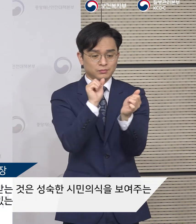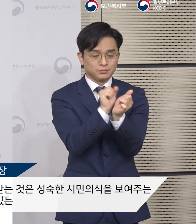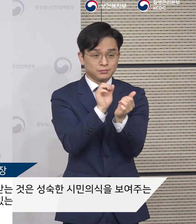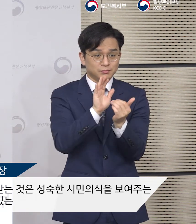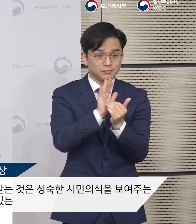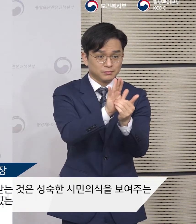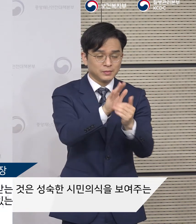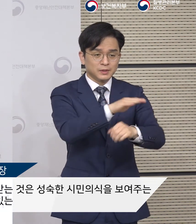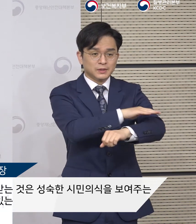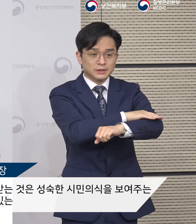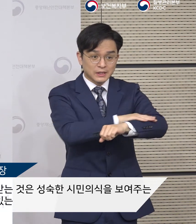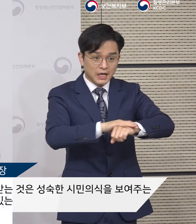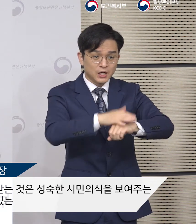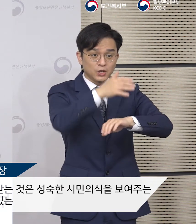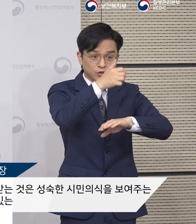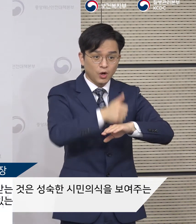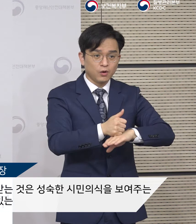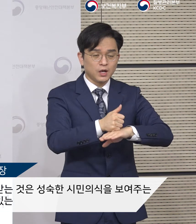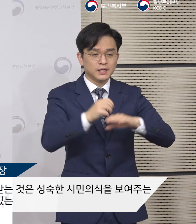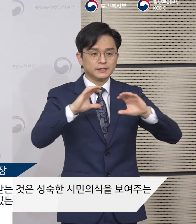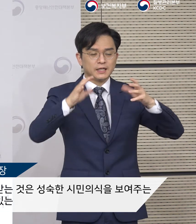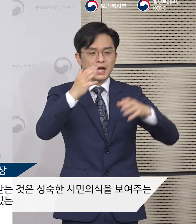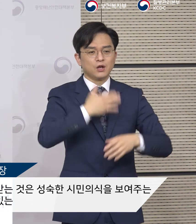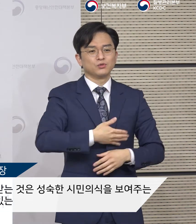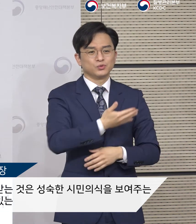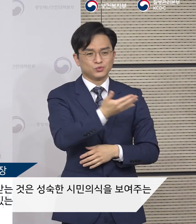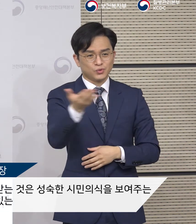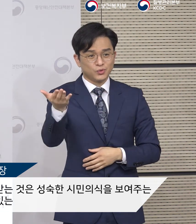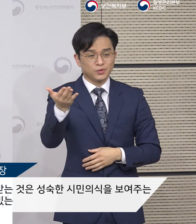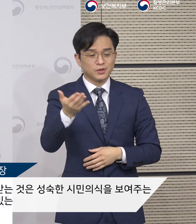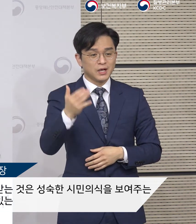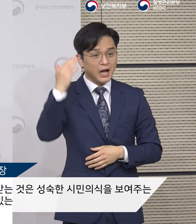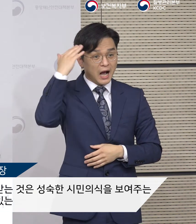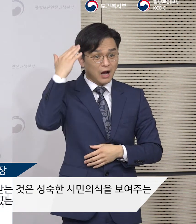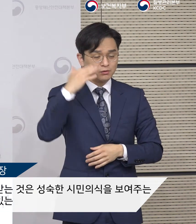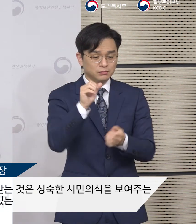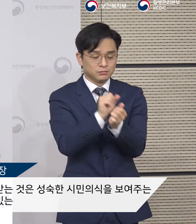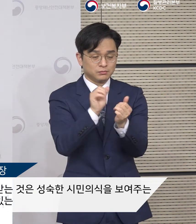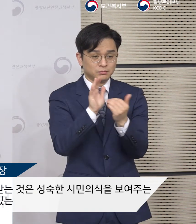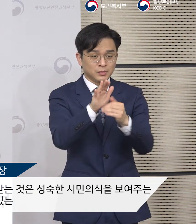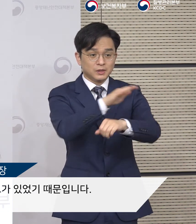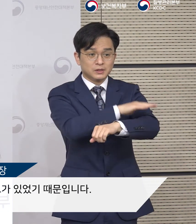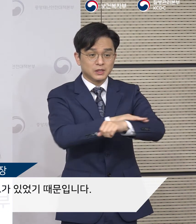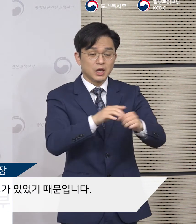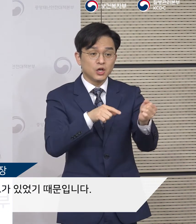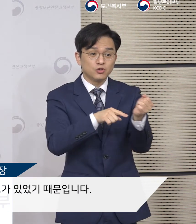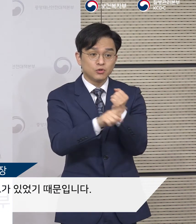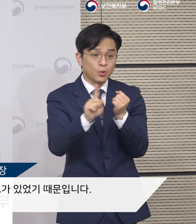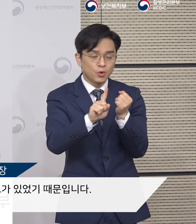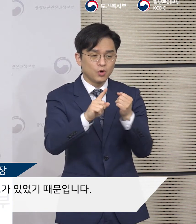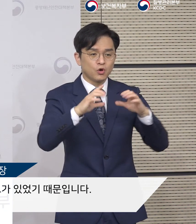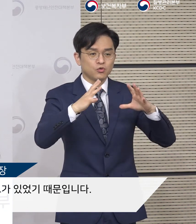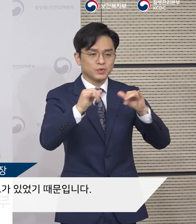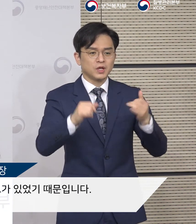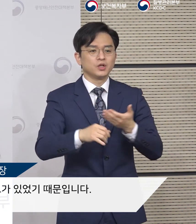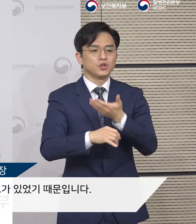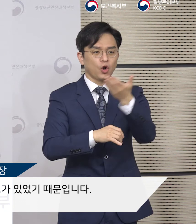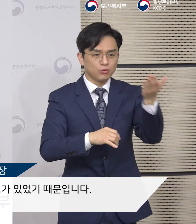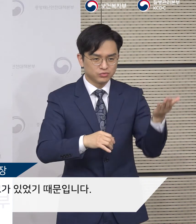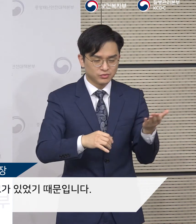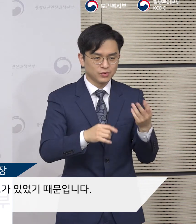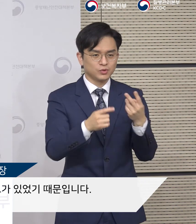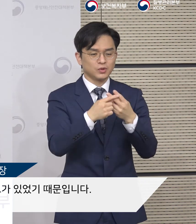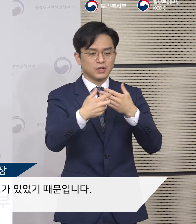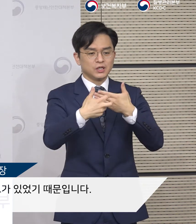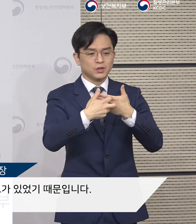것은 성숙한 시민의식을 보여주는 국민 여러분과 방역의 최전선에서 헌신하고 있는 의료진들을 비롯한 방역